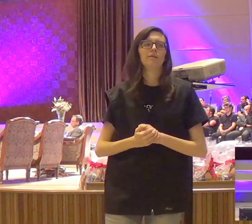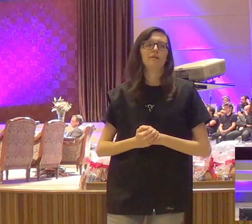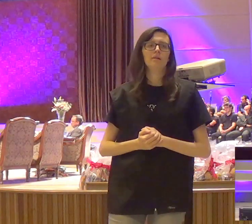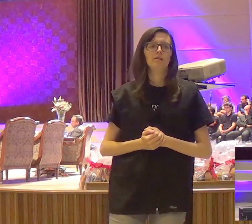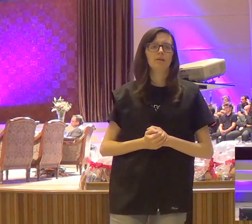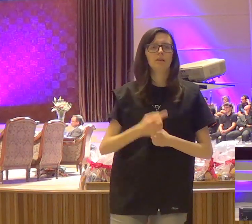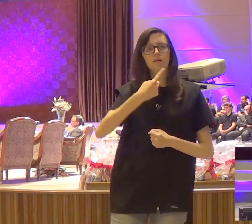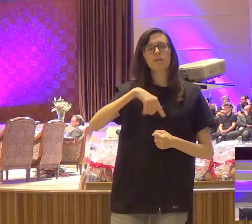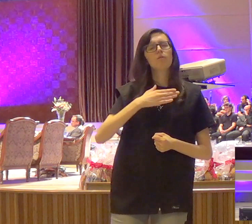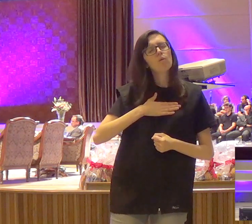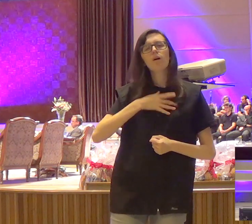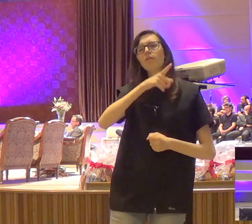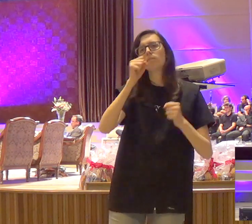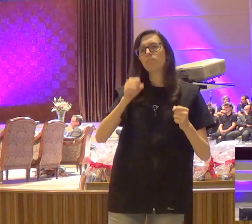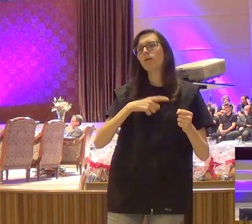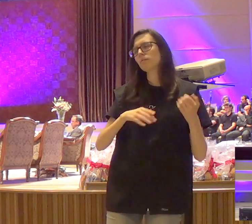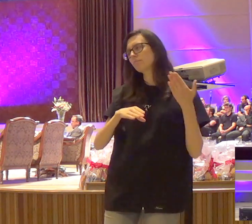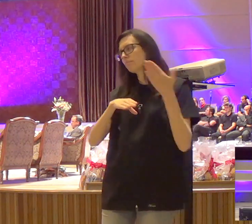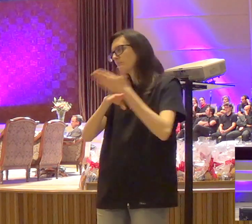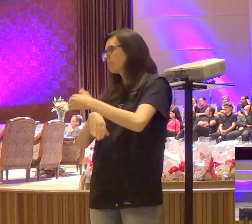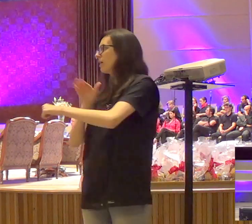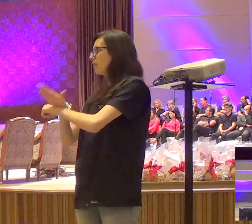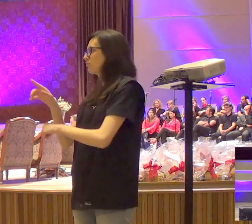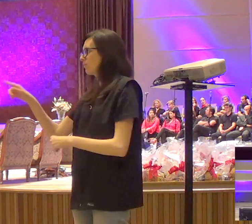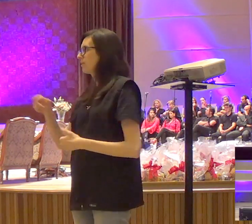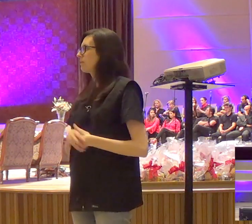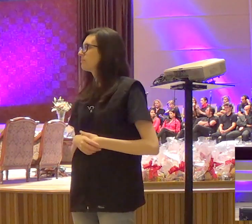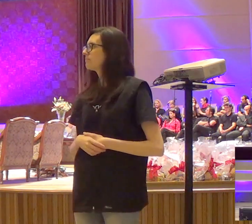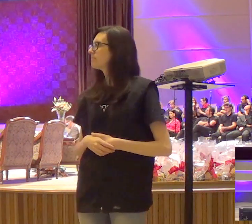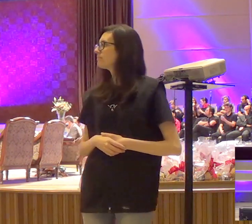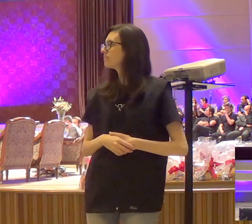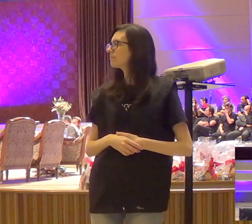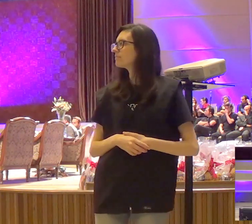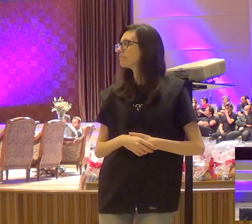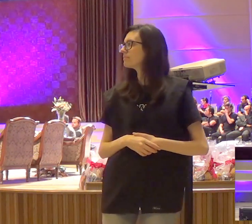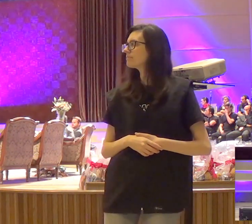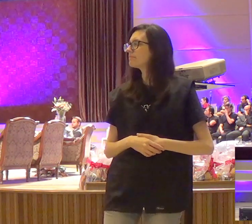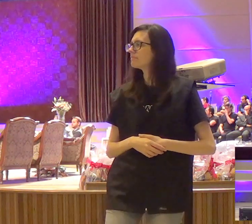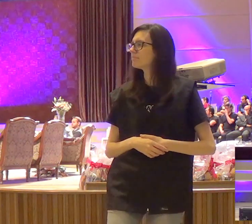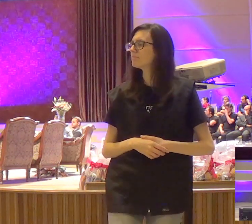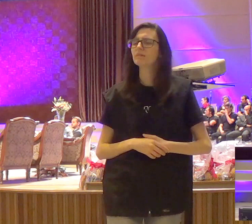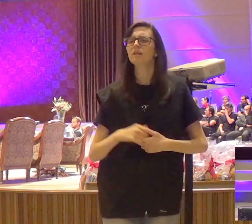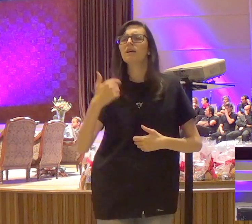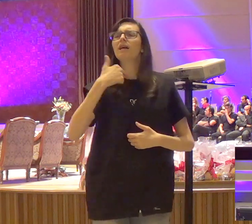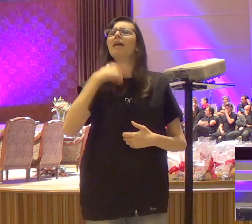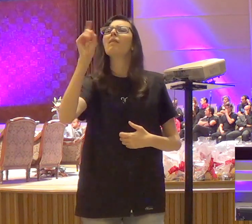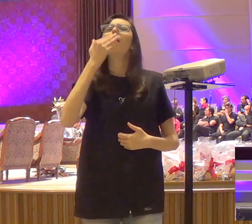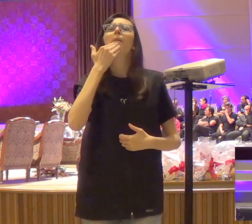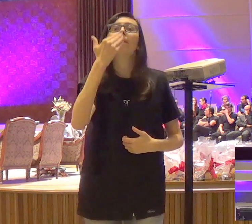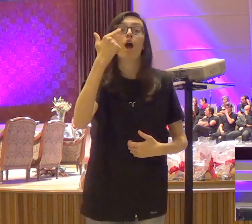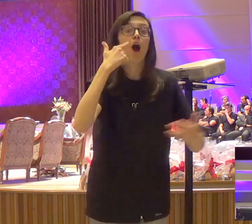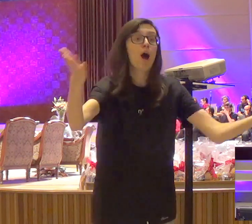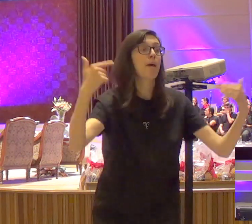help. A gente gostaria que você viesse aqui e nos ajudasse. I don't ask on my own behalf. Eu não peço nada